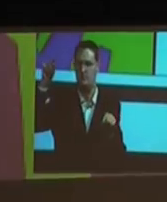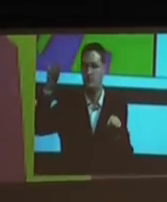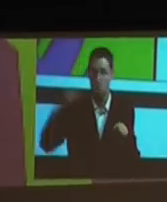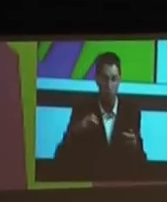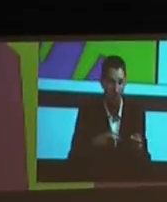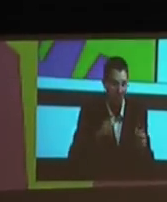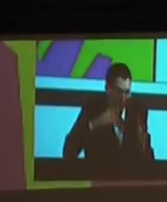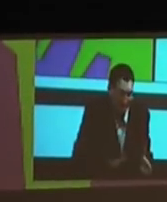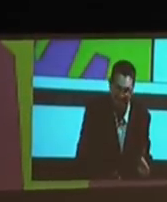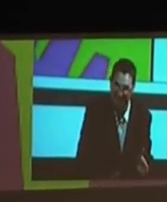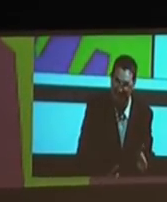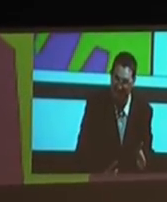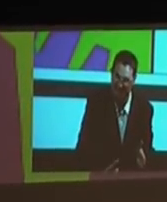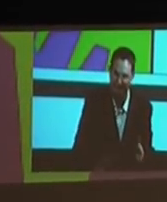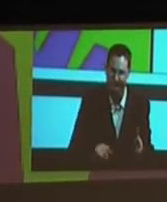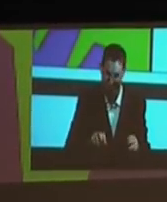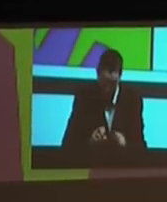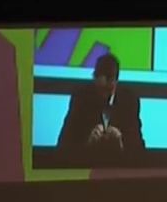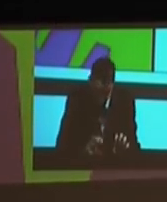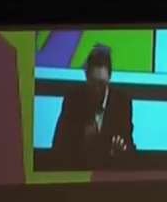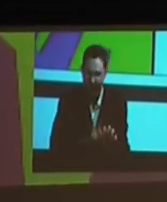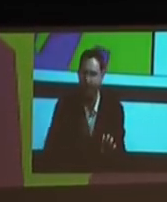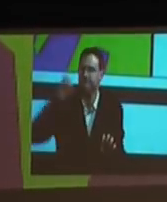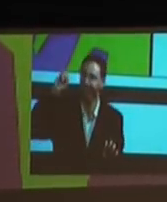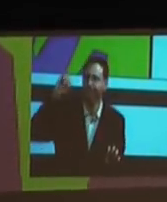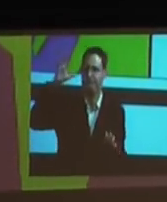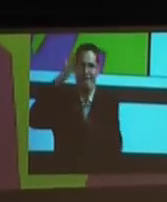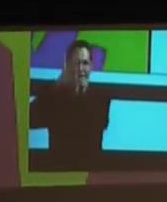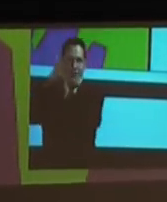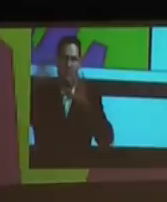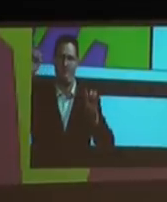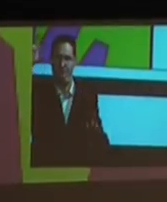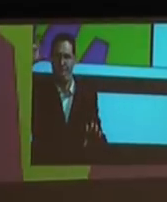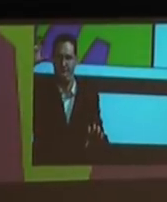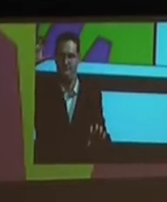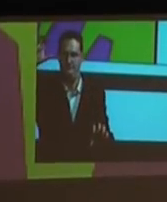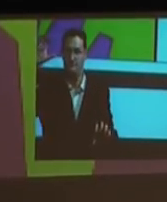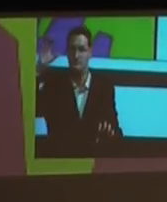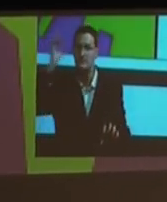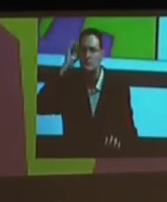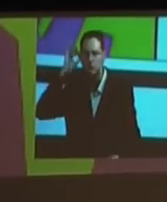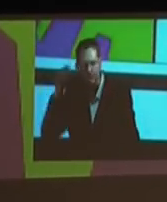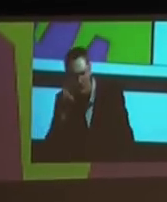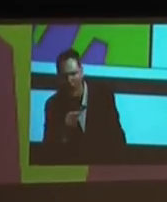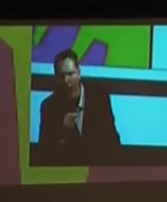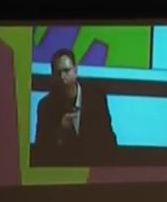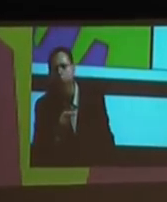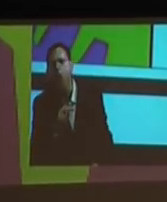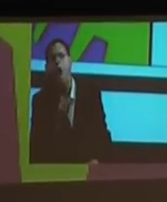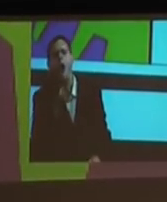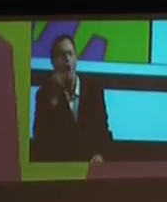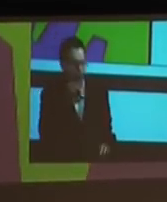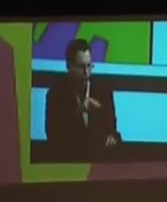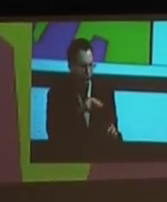beides benötigen. Und dass man nicht sagt, Schrift ist viel einfacher zu realisieren, dann ist es ja schon in